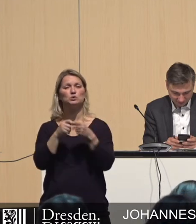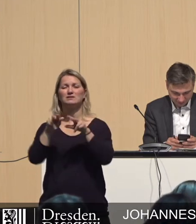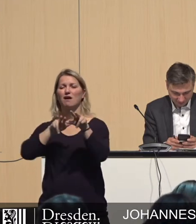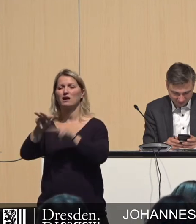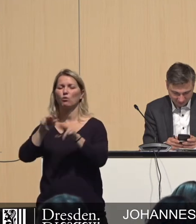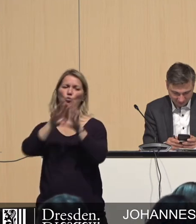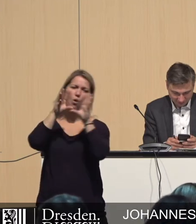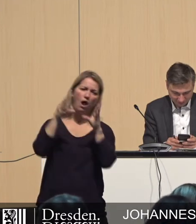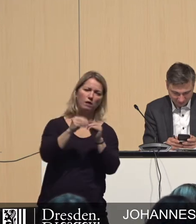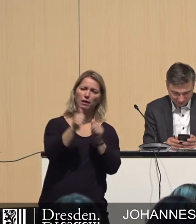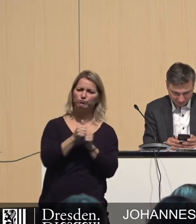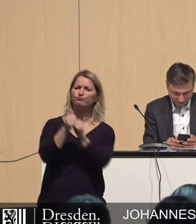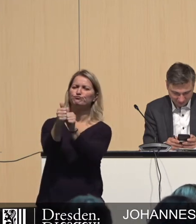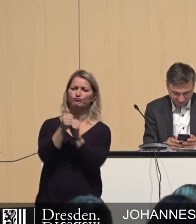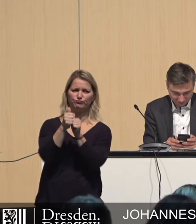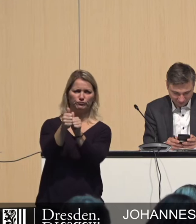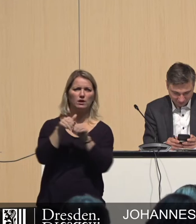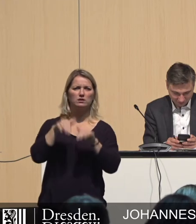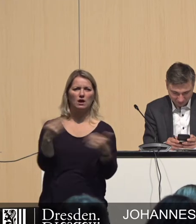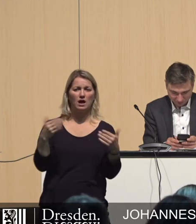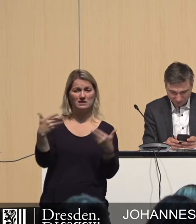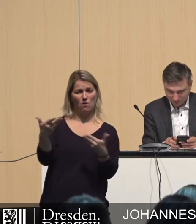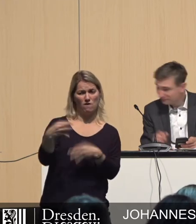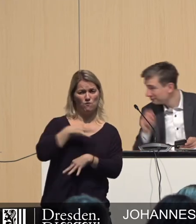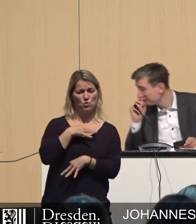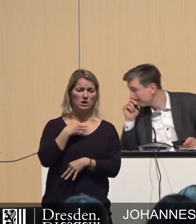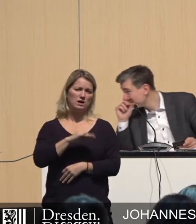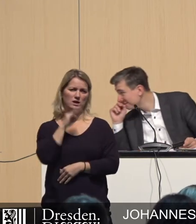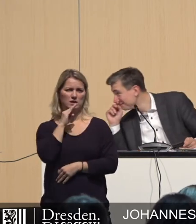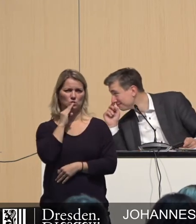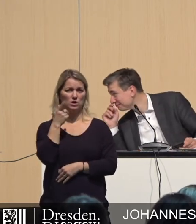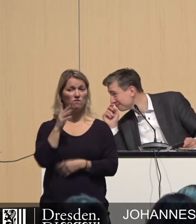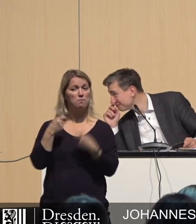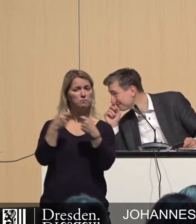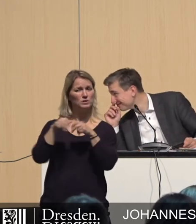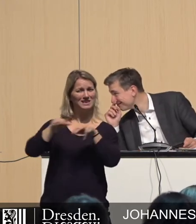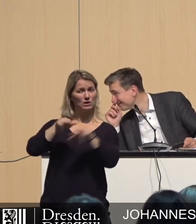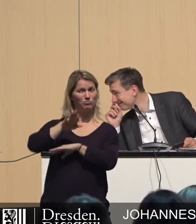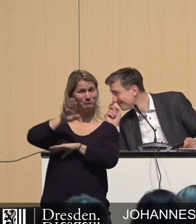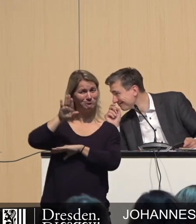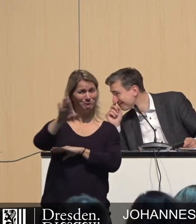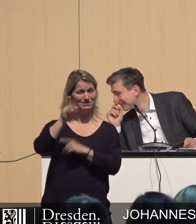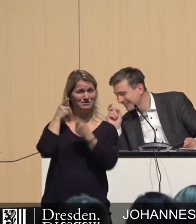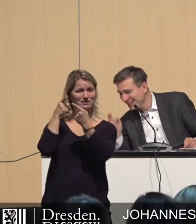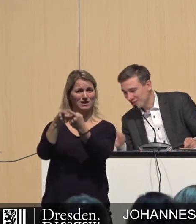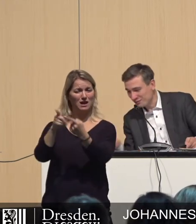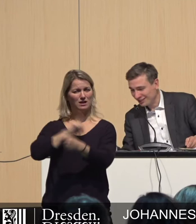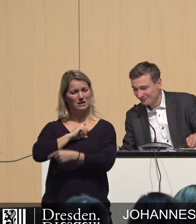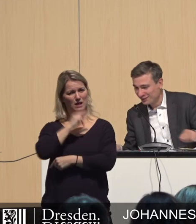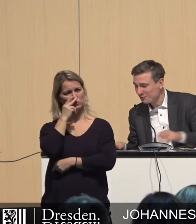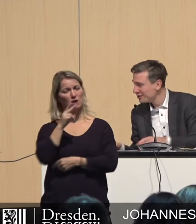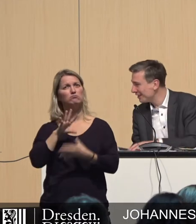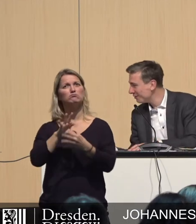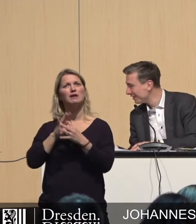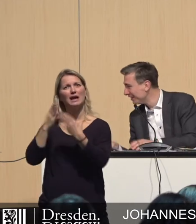Bundesregierung. Und das reicht aus unserer Sicht nicht aus, denn die Ziele der Bundesregierung sind aus unserer Sicht, aus